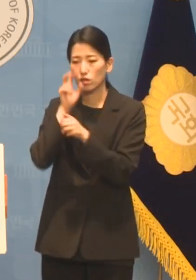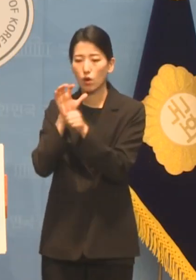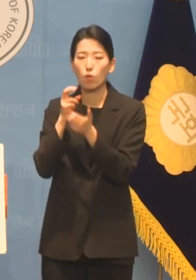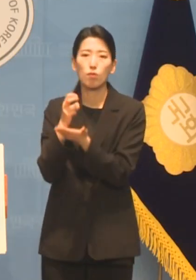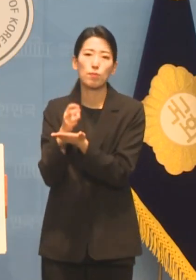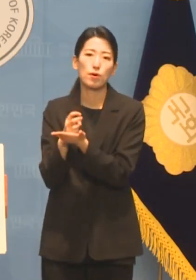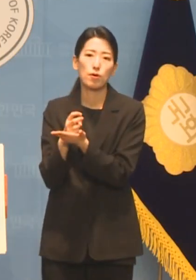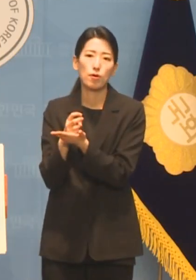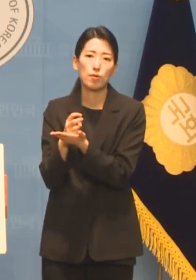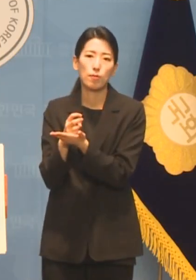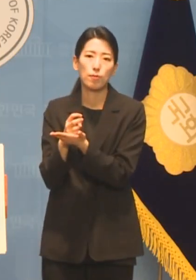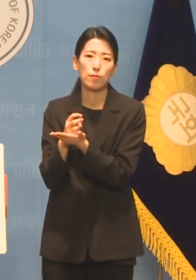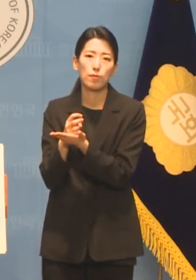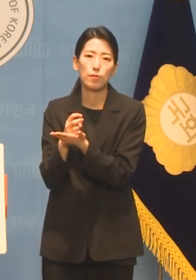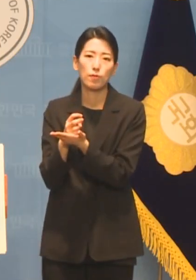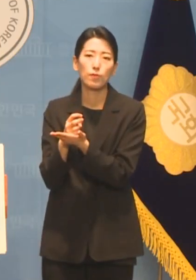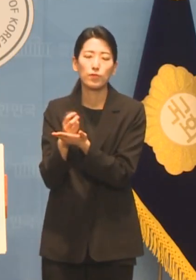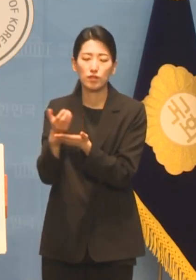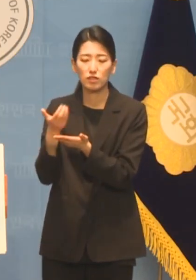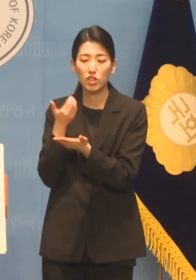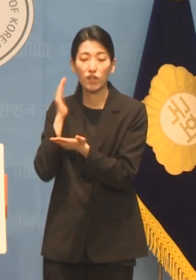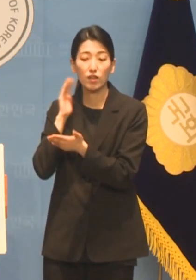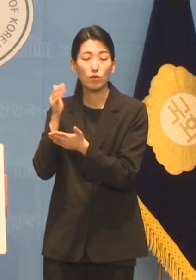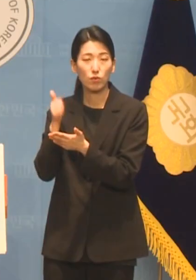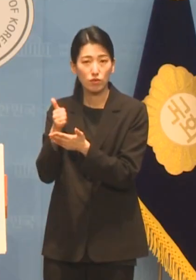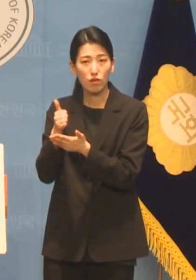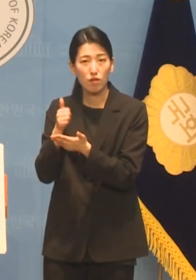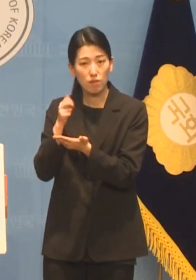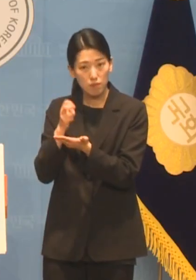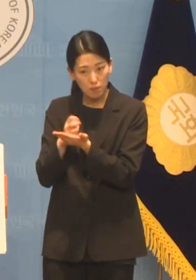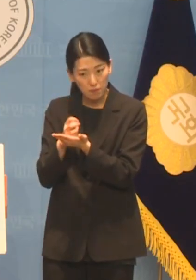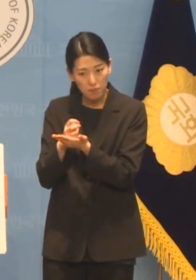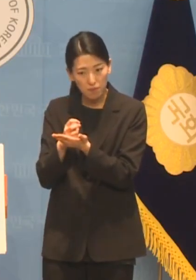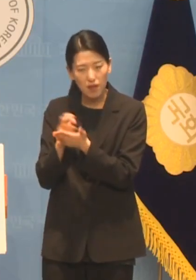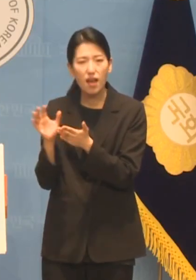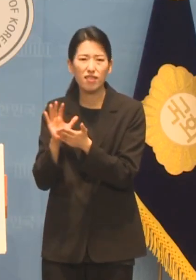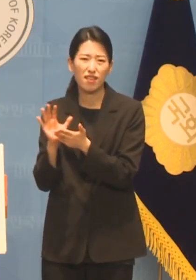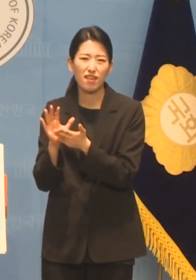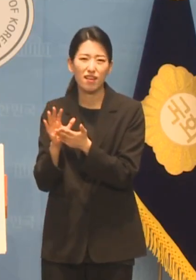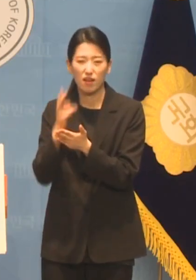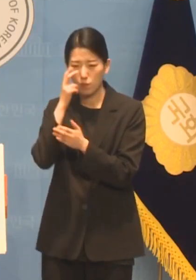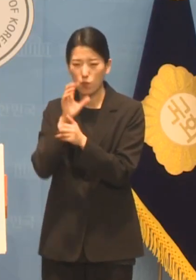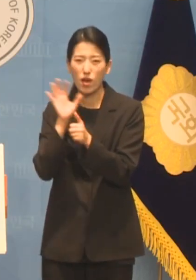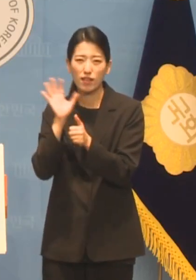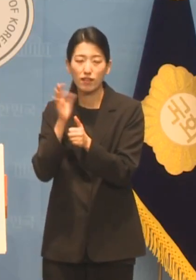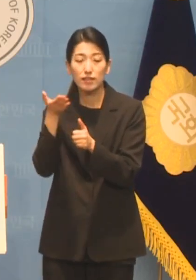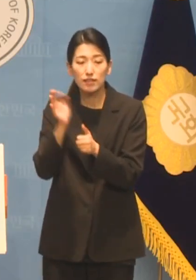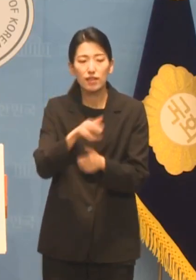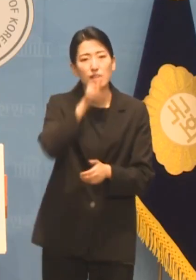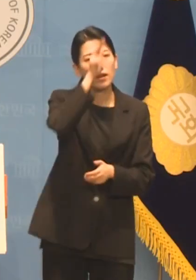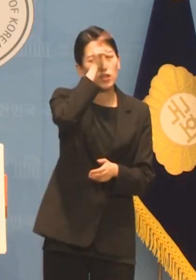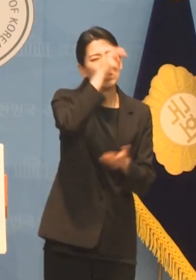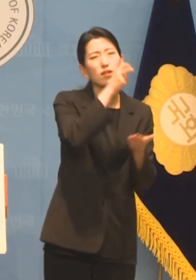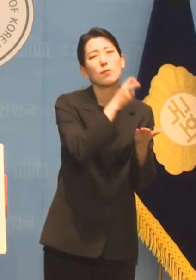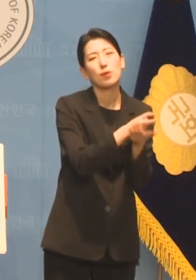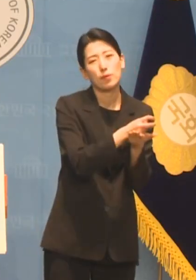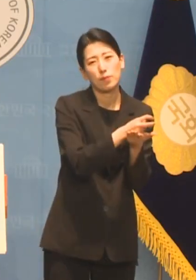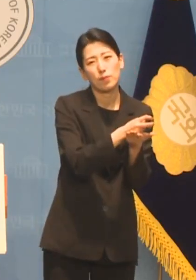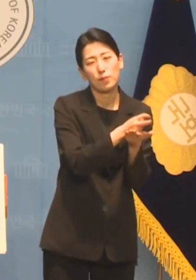법률이나 전직 대통령 예우에 관한 법률의 대상이 아니라 경찰법 등에 의한 경호 및 경비